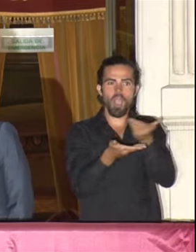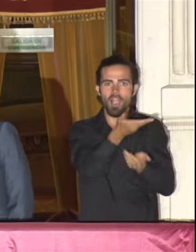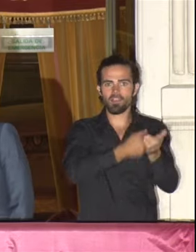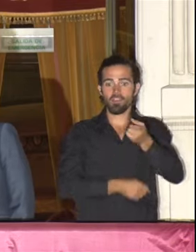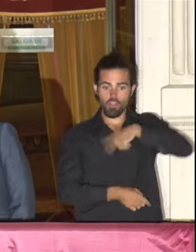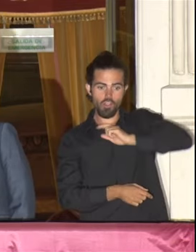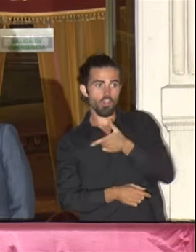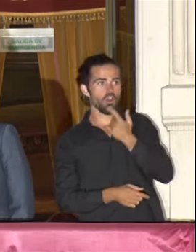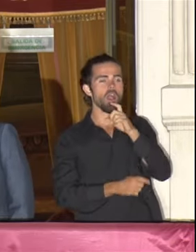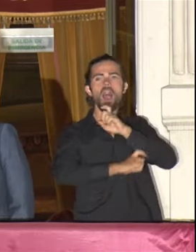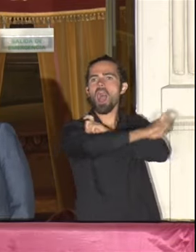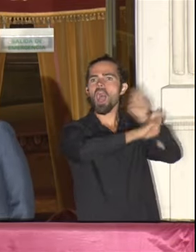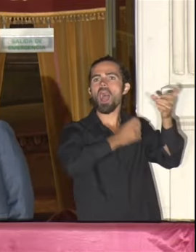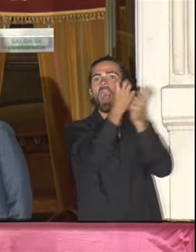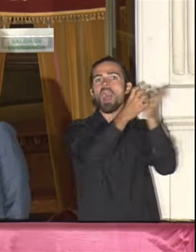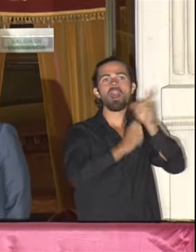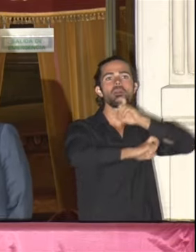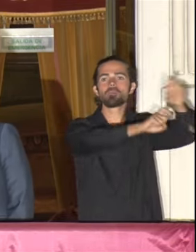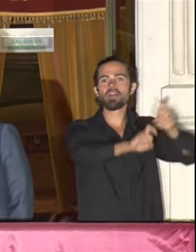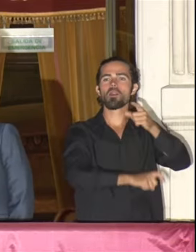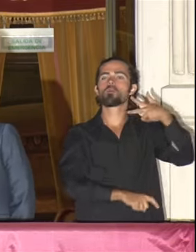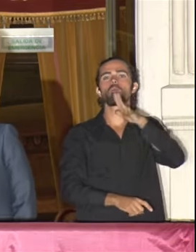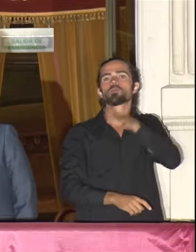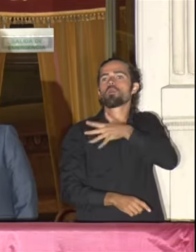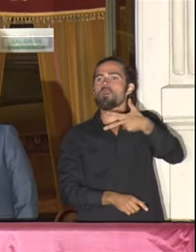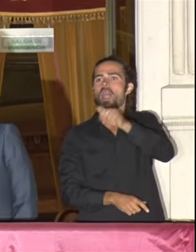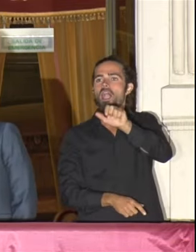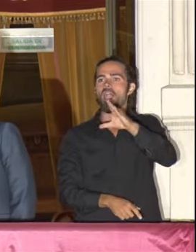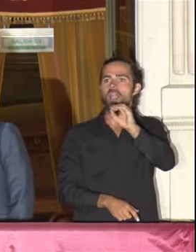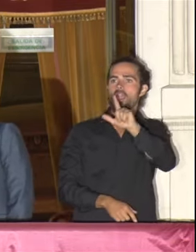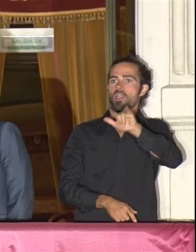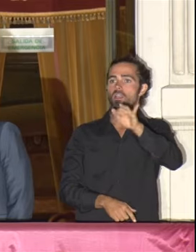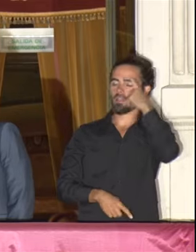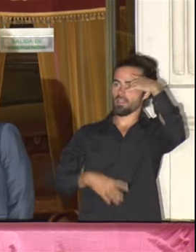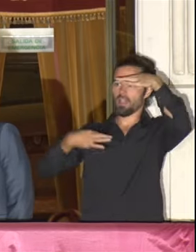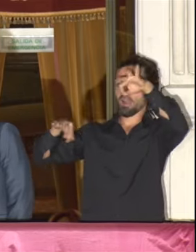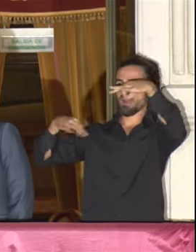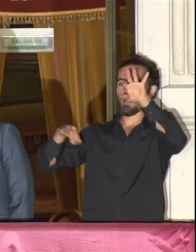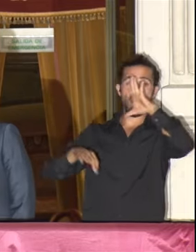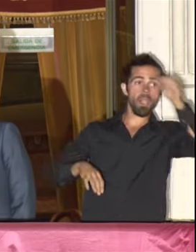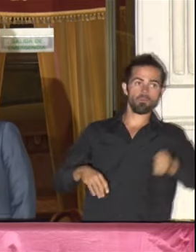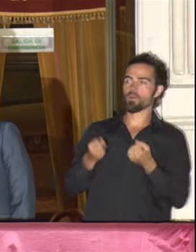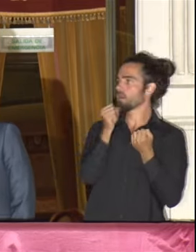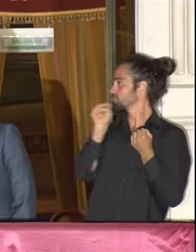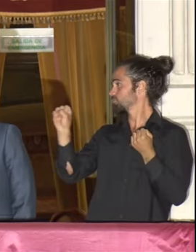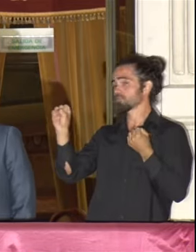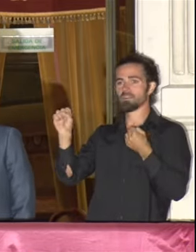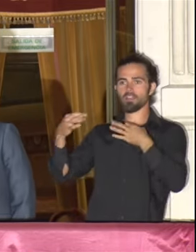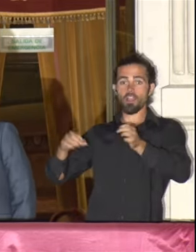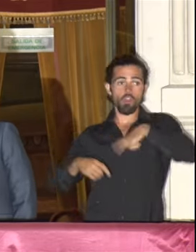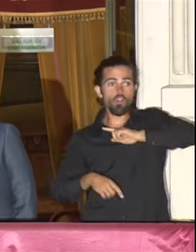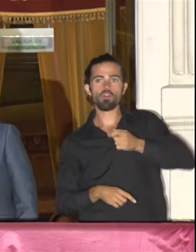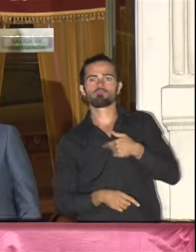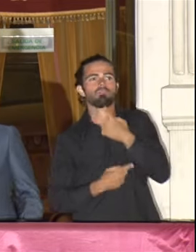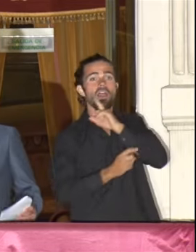avisando a Chacolín, que andaba siempre despistado, mirando al lado contrario donde estaba la bruja, donde estaba el peligro, y nosotros le